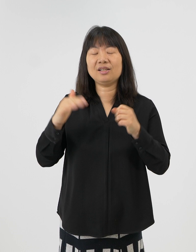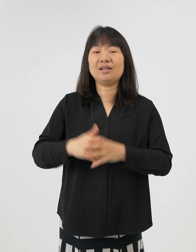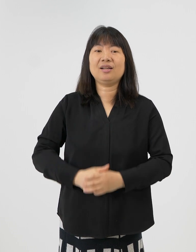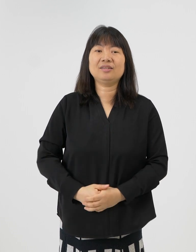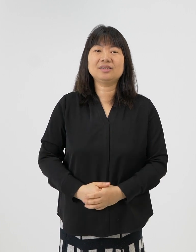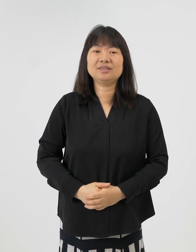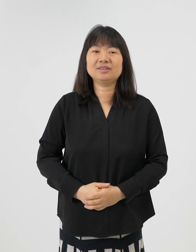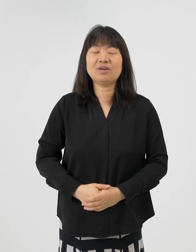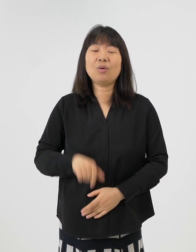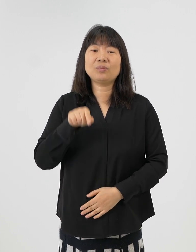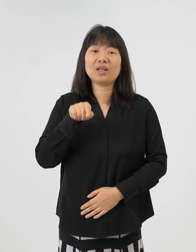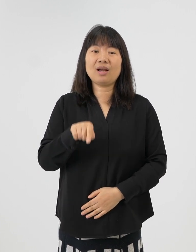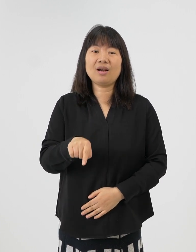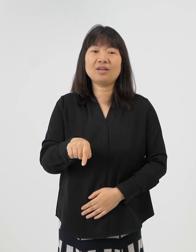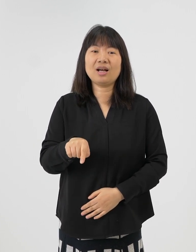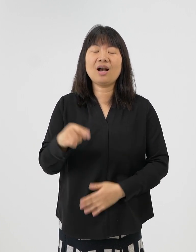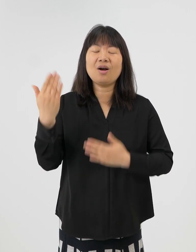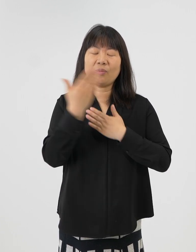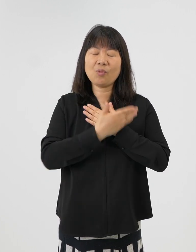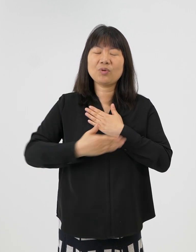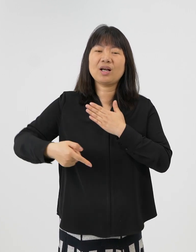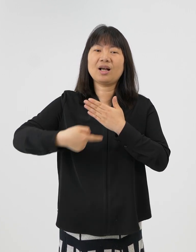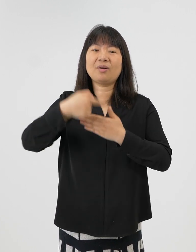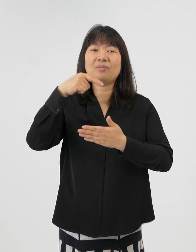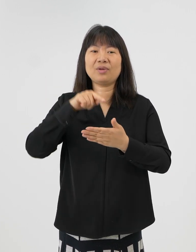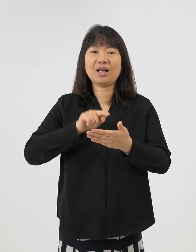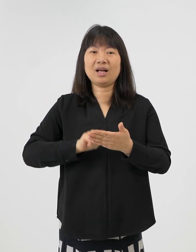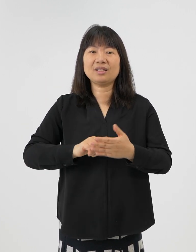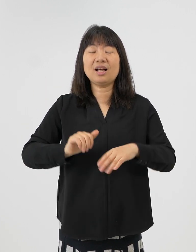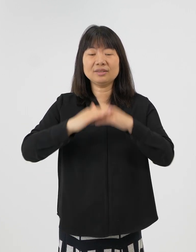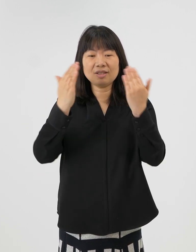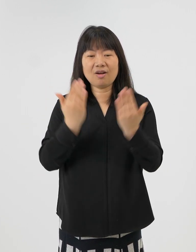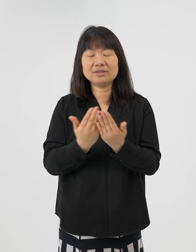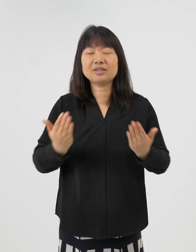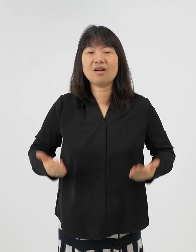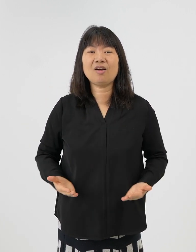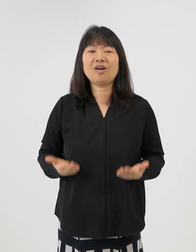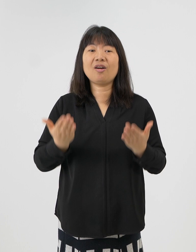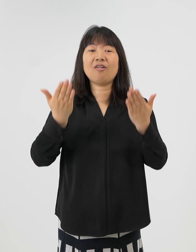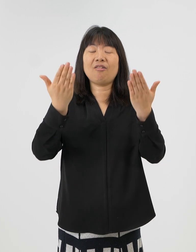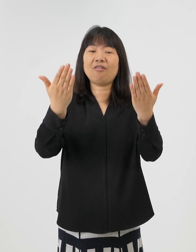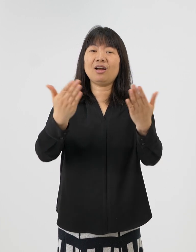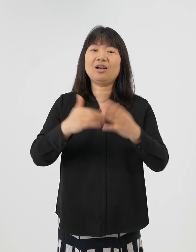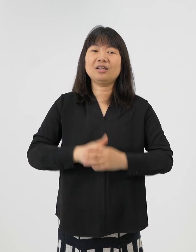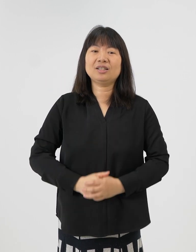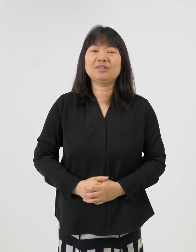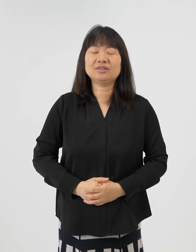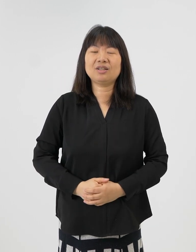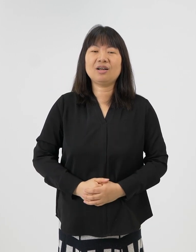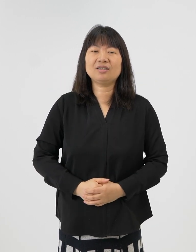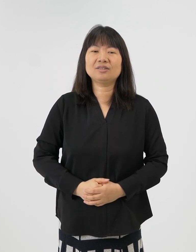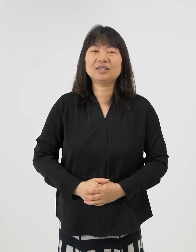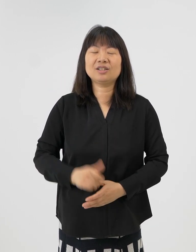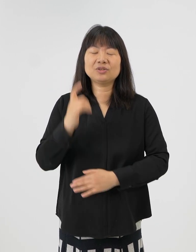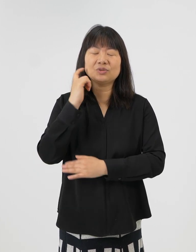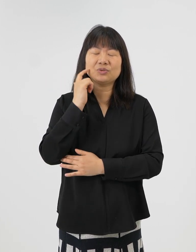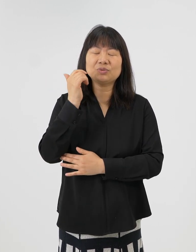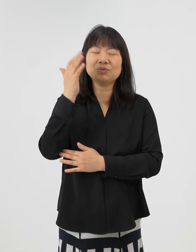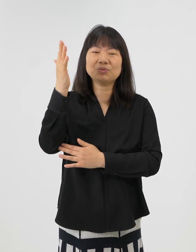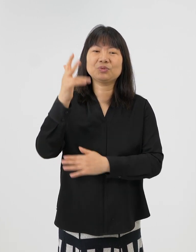되었으니 이 몸과 마음 다 바쳐서